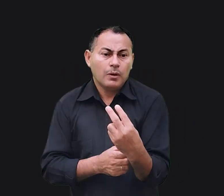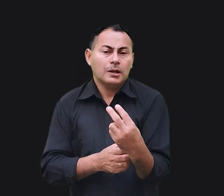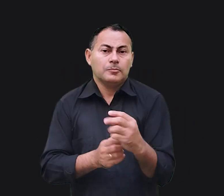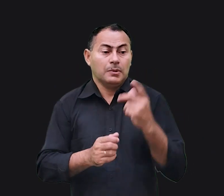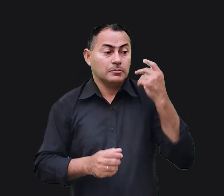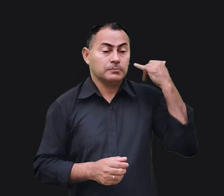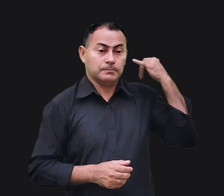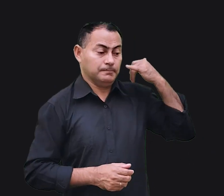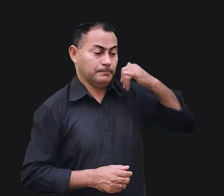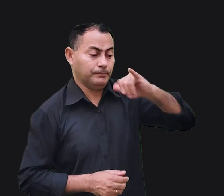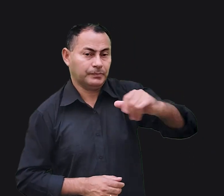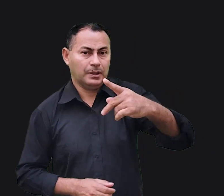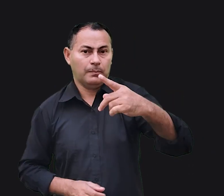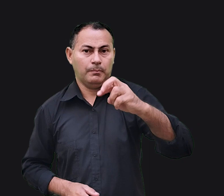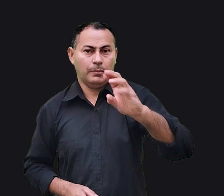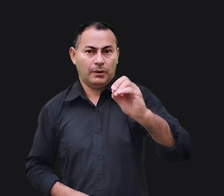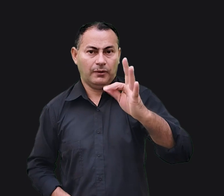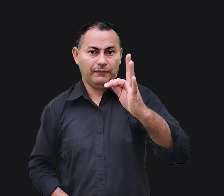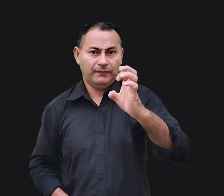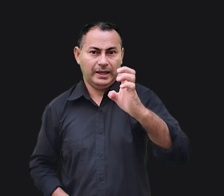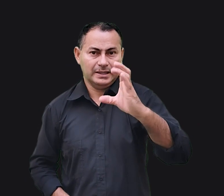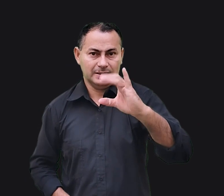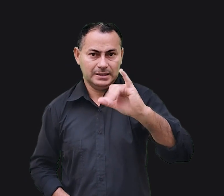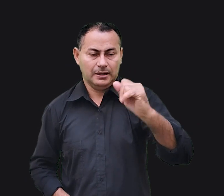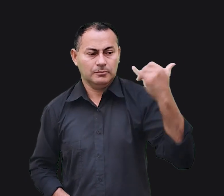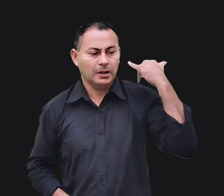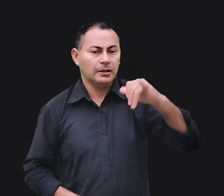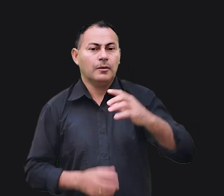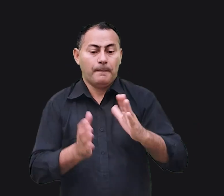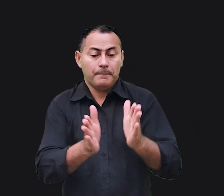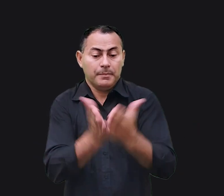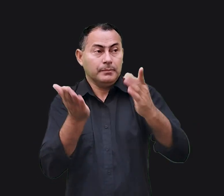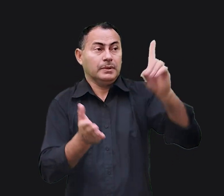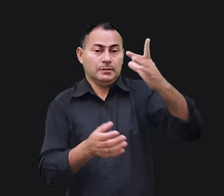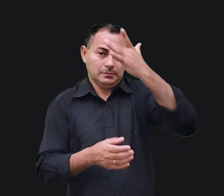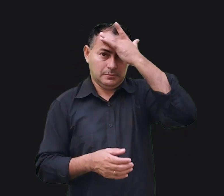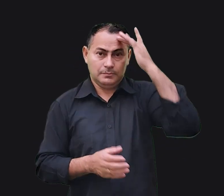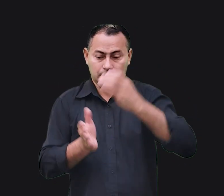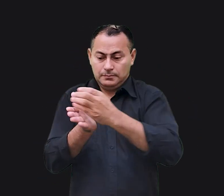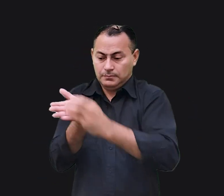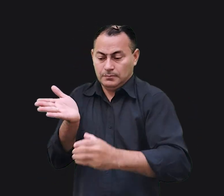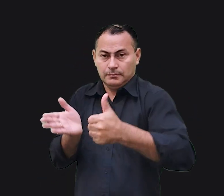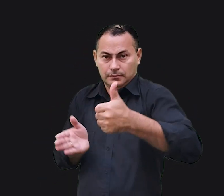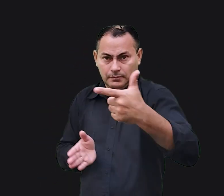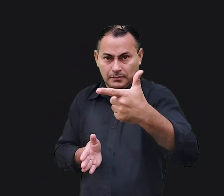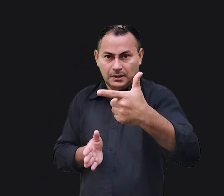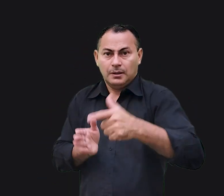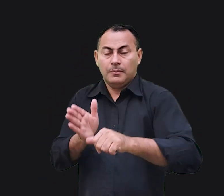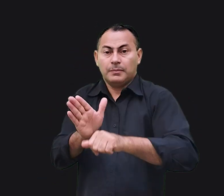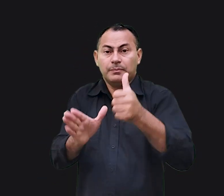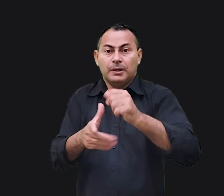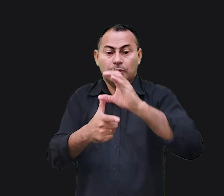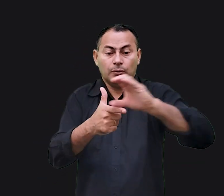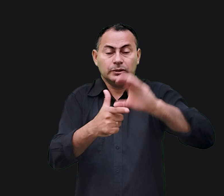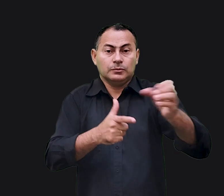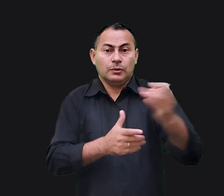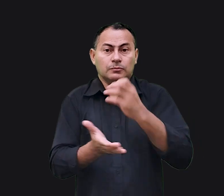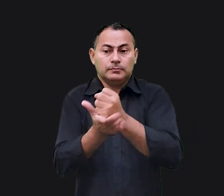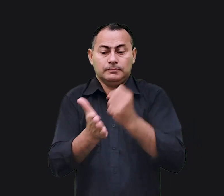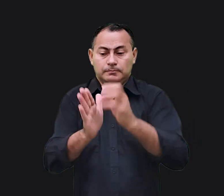Esta profecia era uma mensagem de Deus para os homens. O capítulo 14 de 1 Coríntios, no Novo Testamento, é um texto que